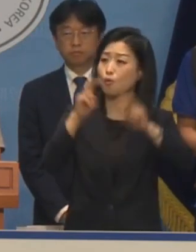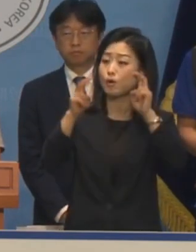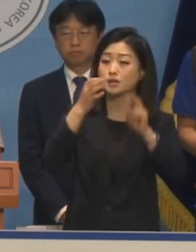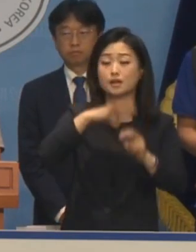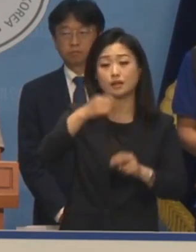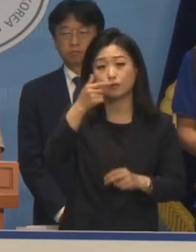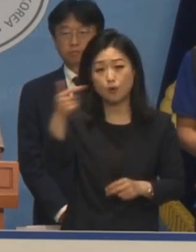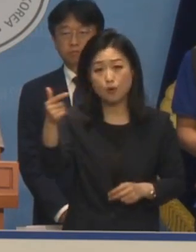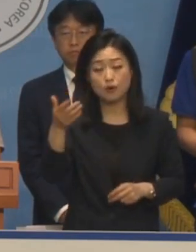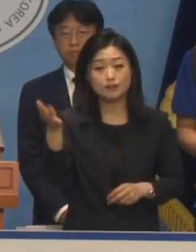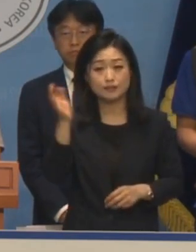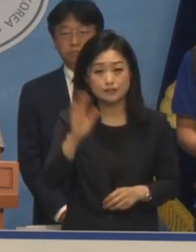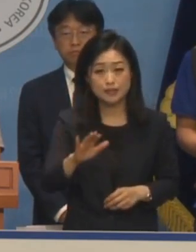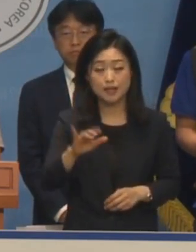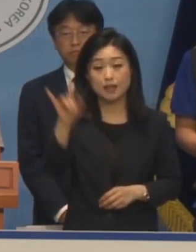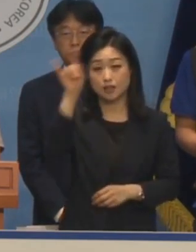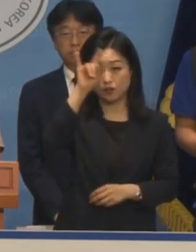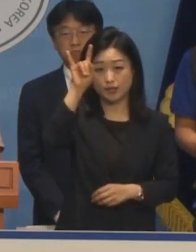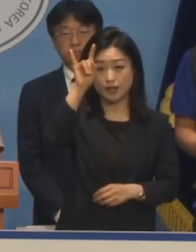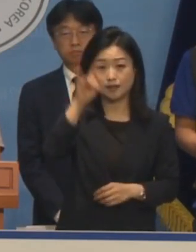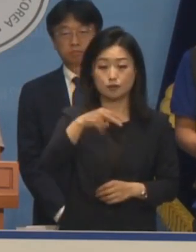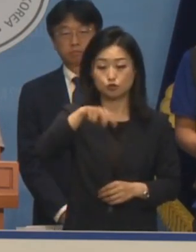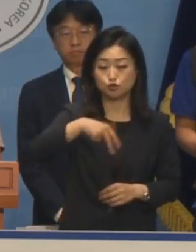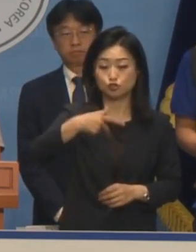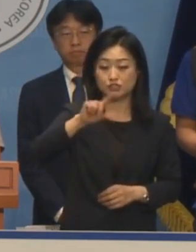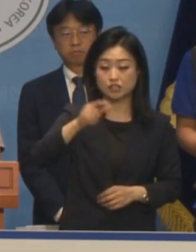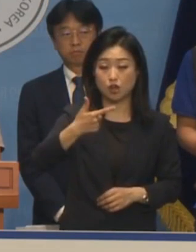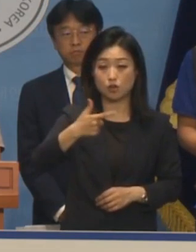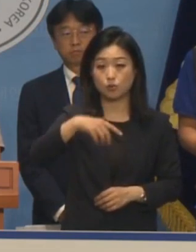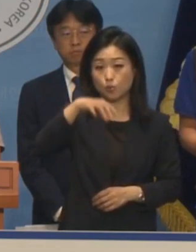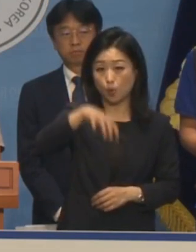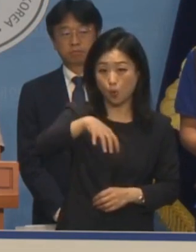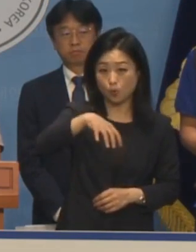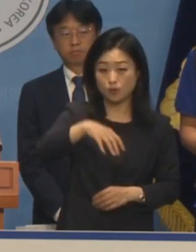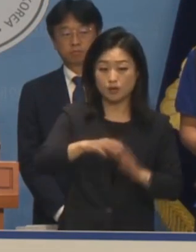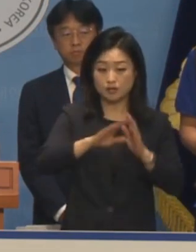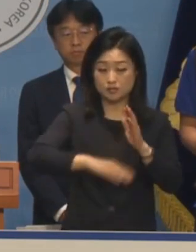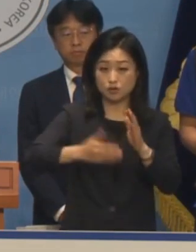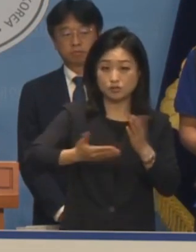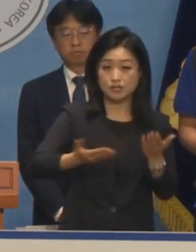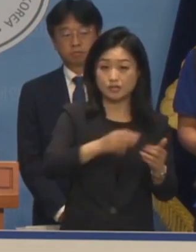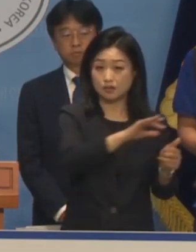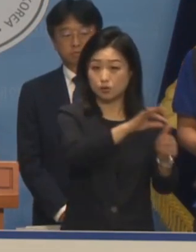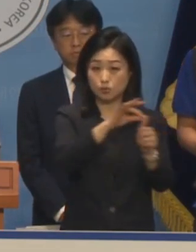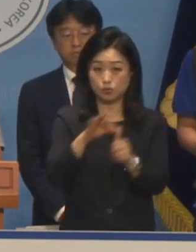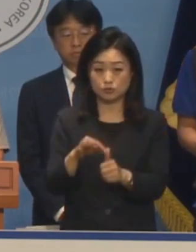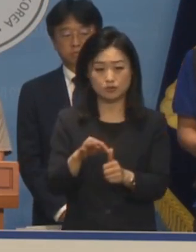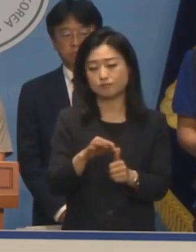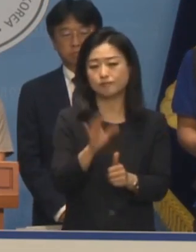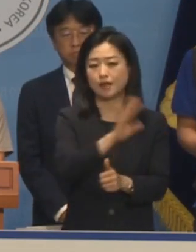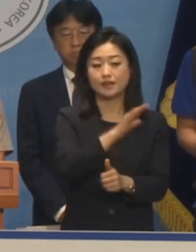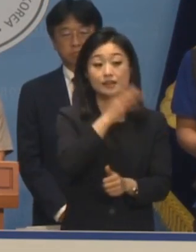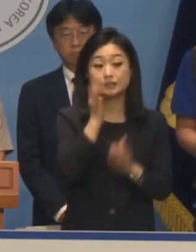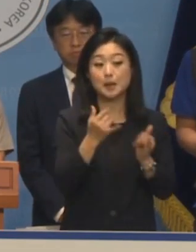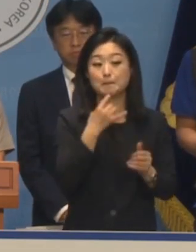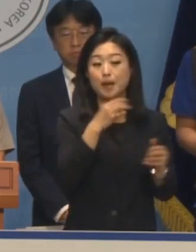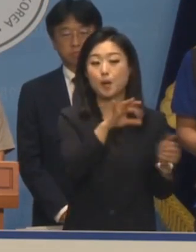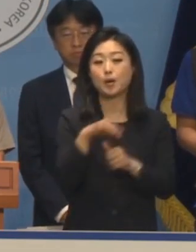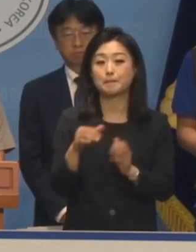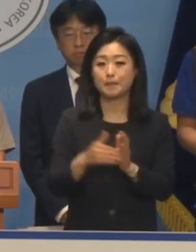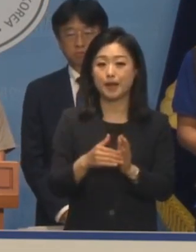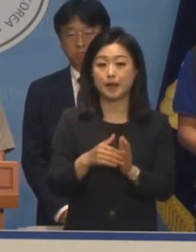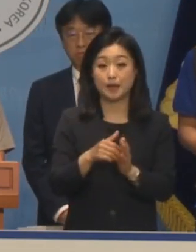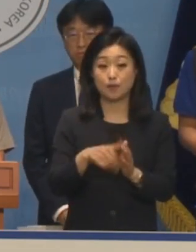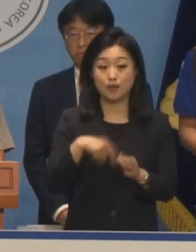것입니다 하지만 현대제철 측은 순총 공장 기존 종교지 정만을 고려해 인사를 배치했습니다